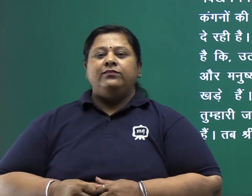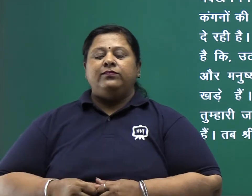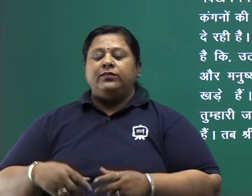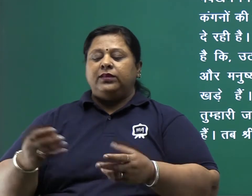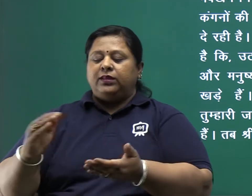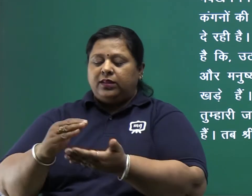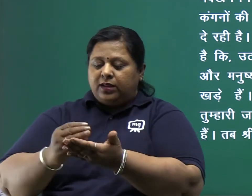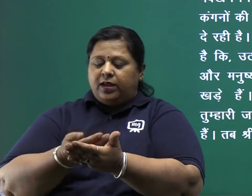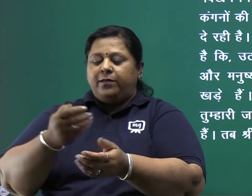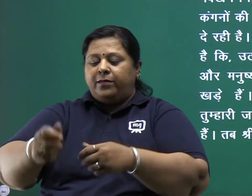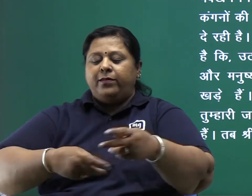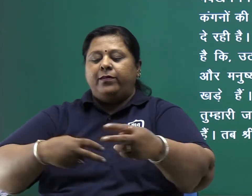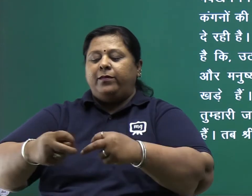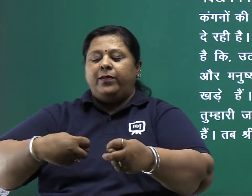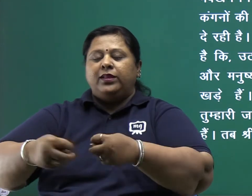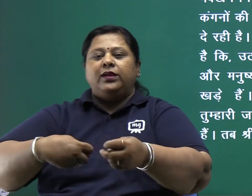दही मथकर